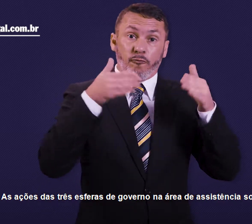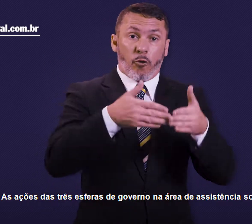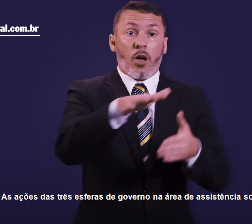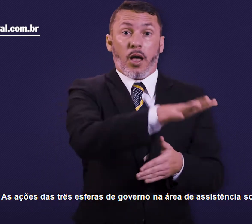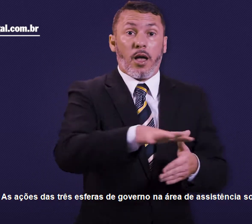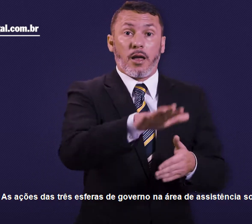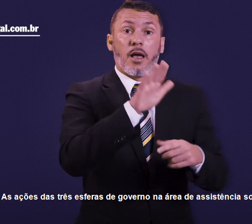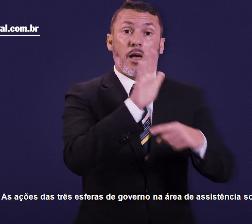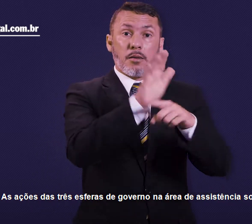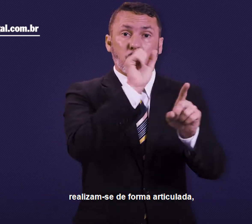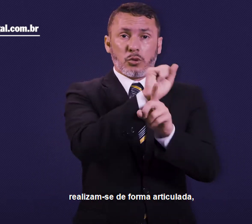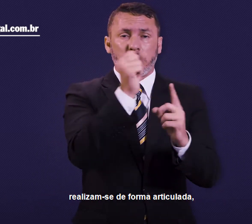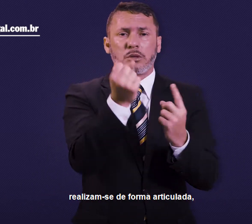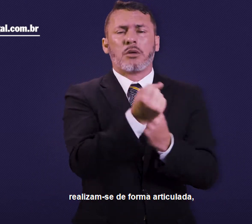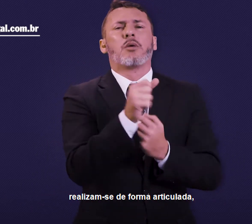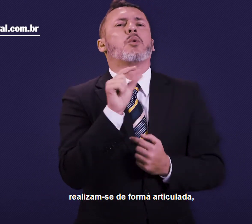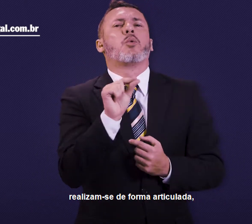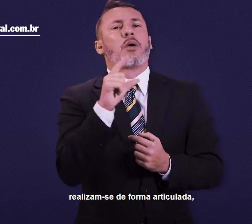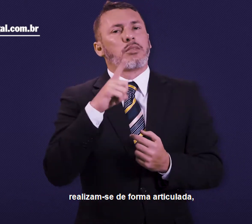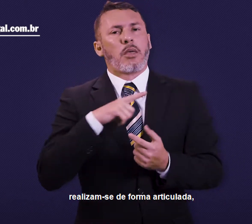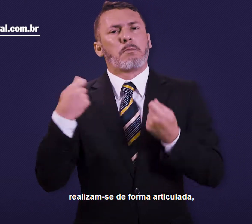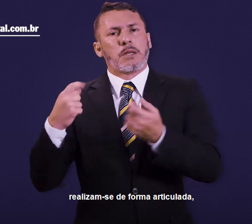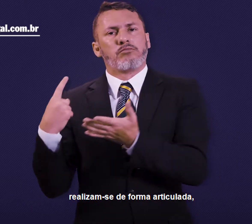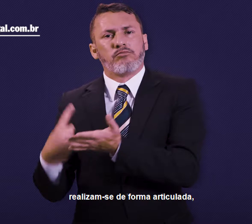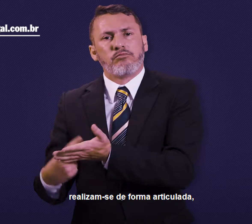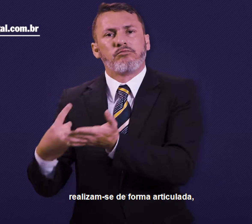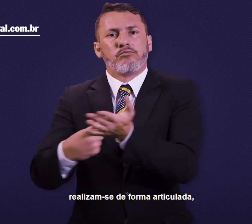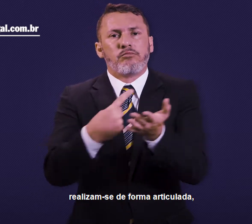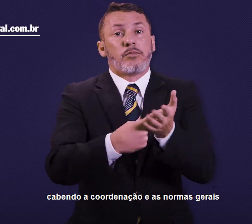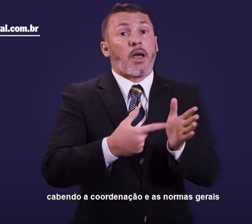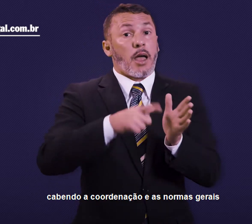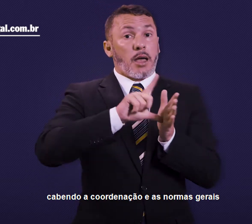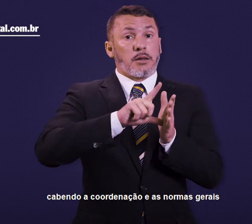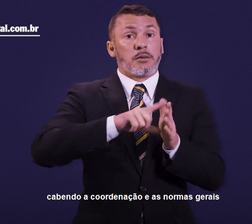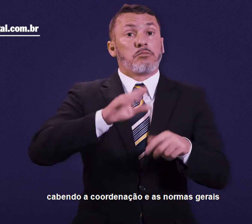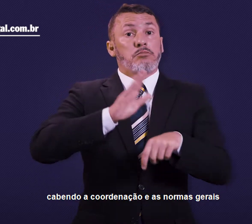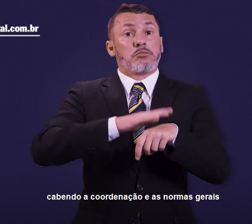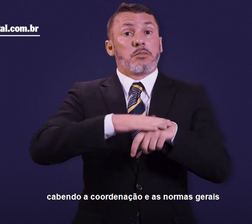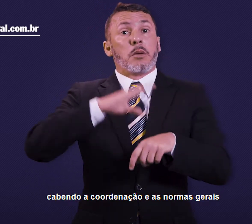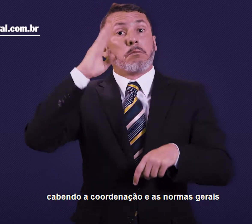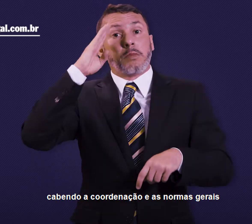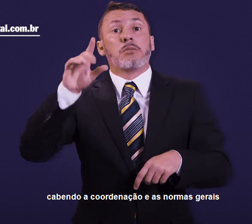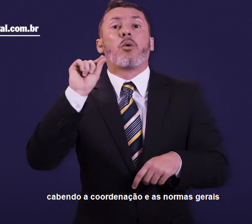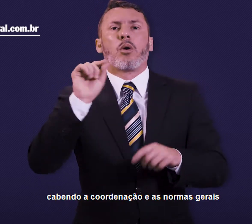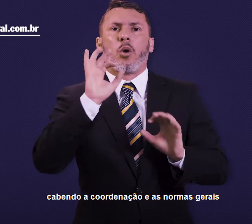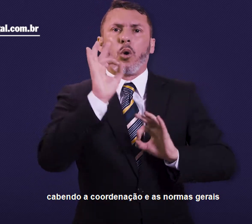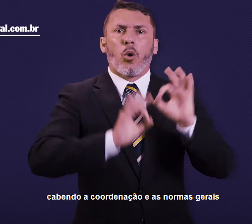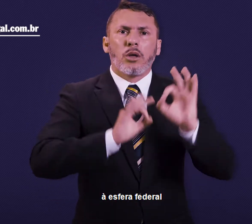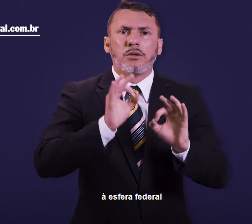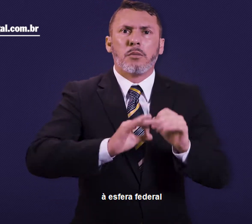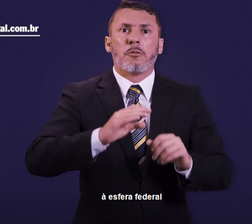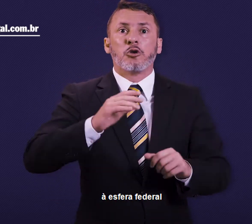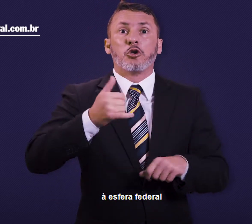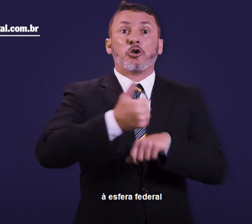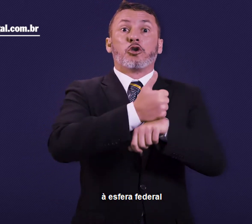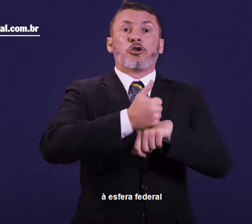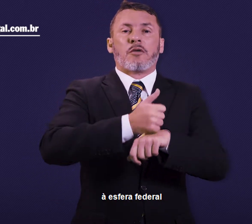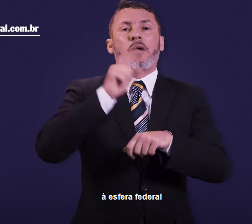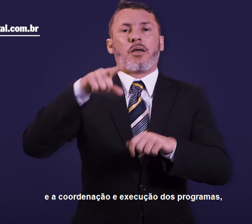assistência social realizam-se de forma articulada, cabendo a coordenação e as normas gerais à esfera federal, e